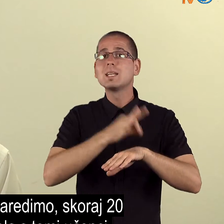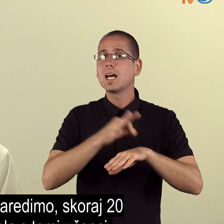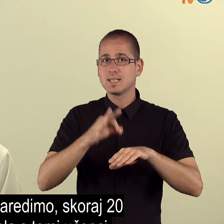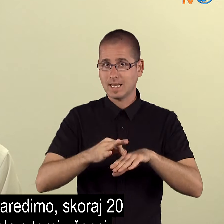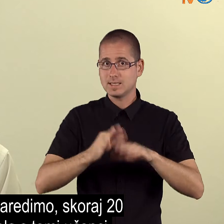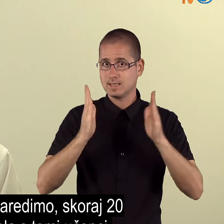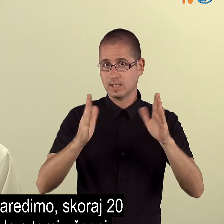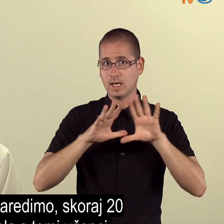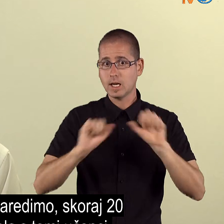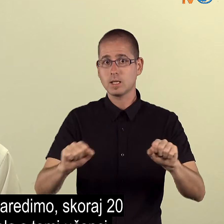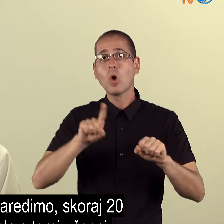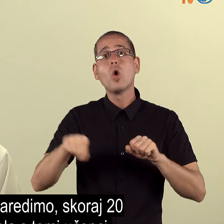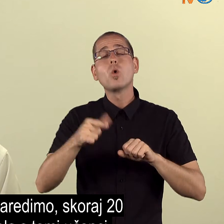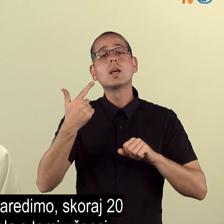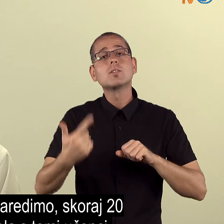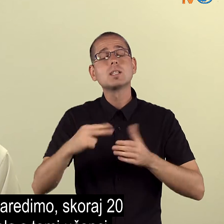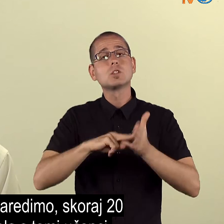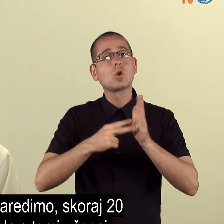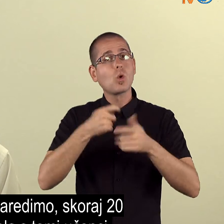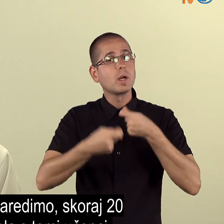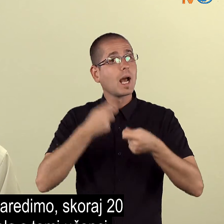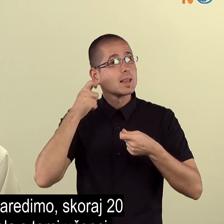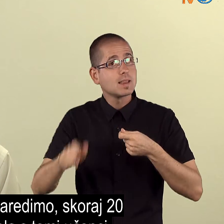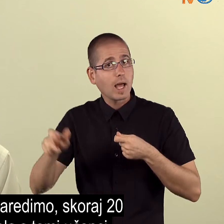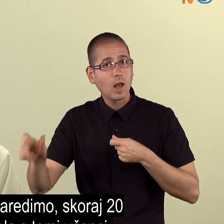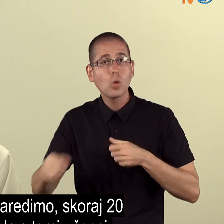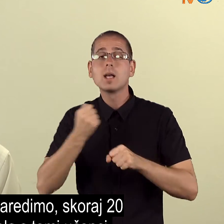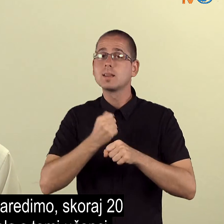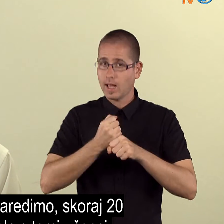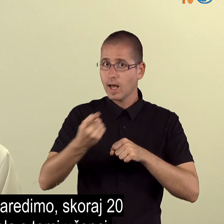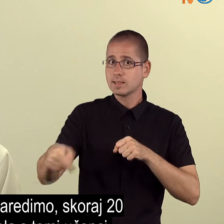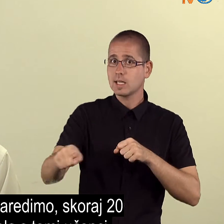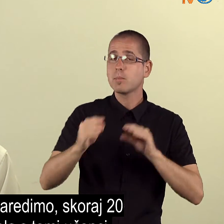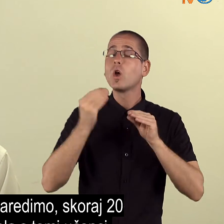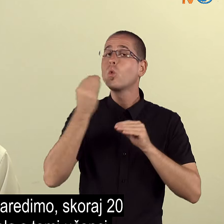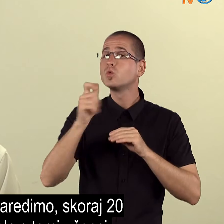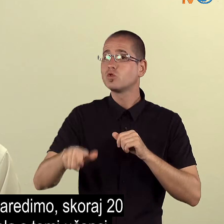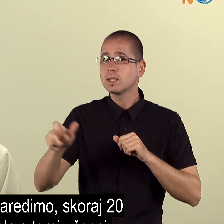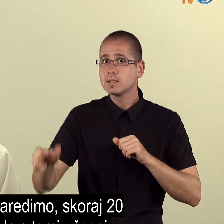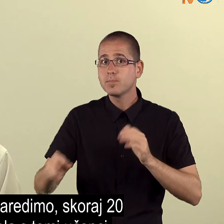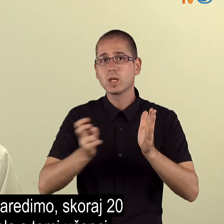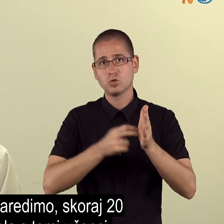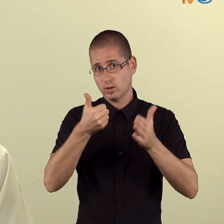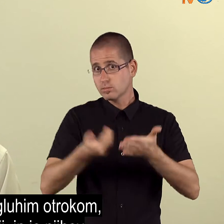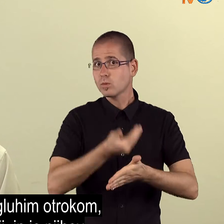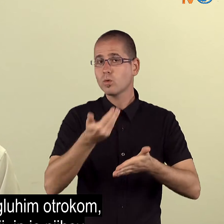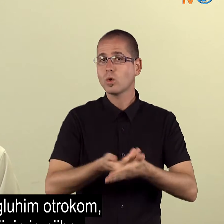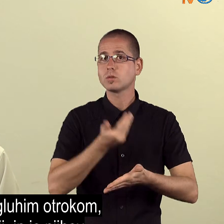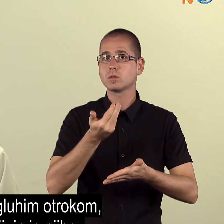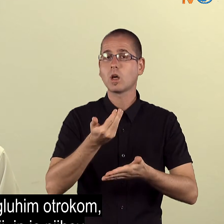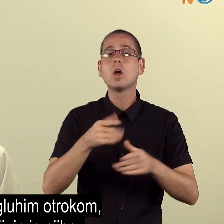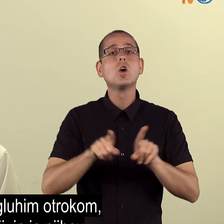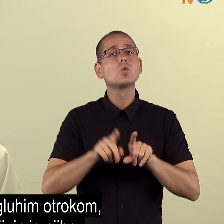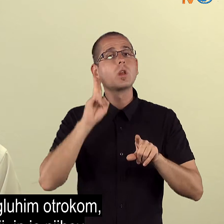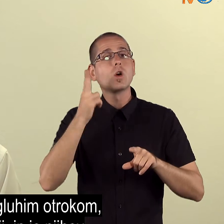teden naredimo, okoli 20 strokovnih delavk dela s temi učenci. In še